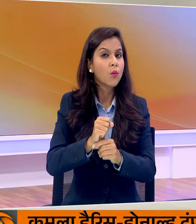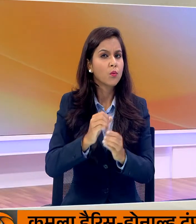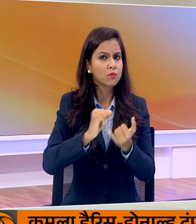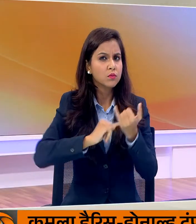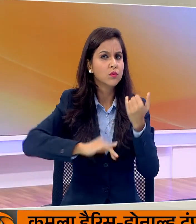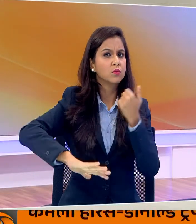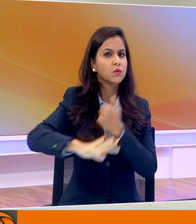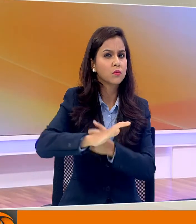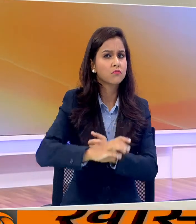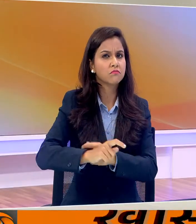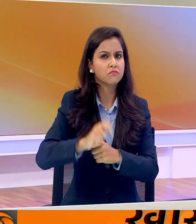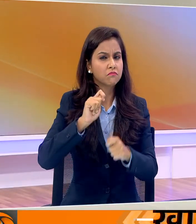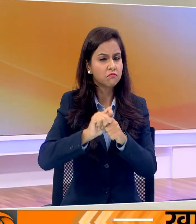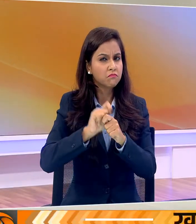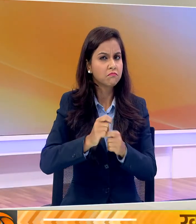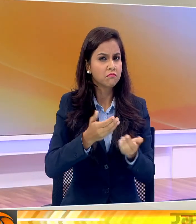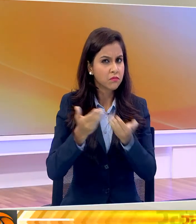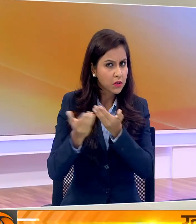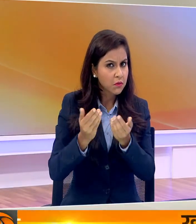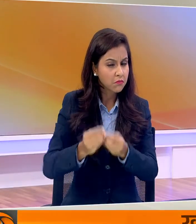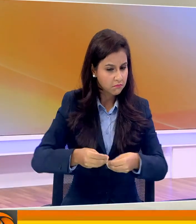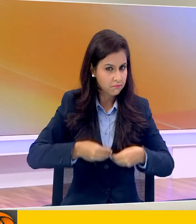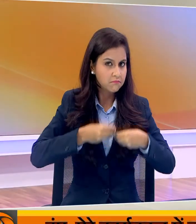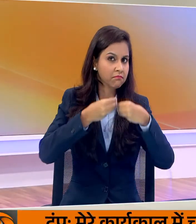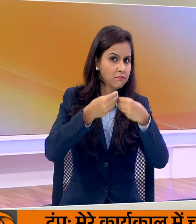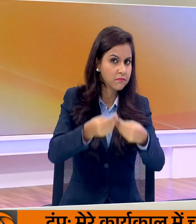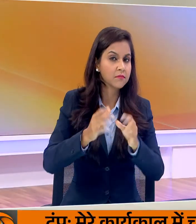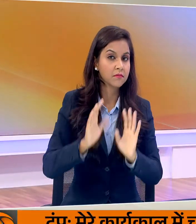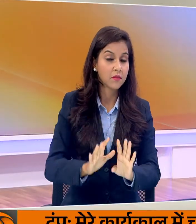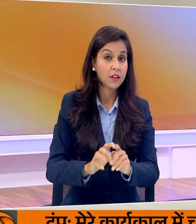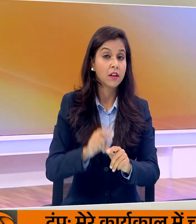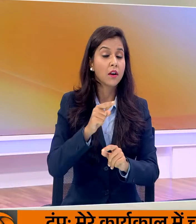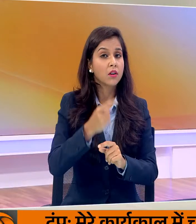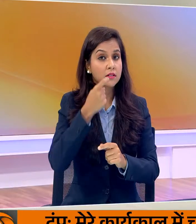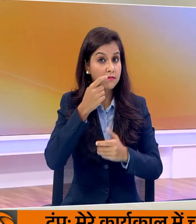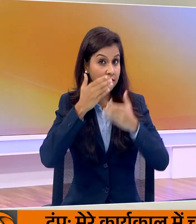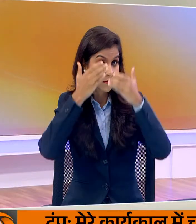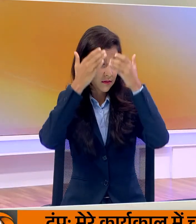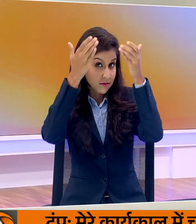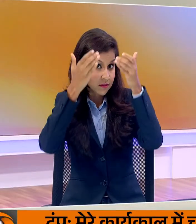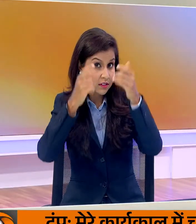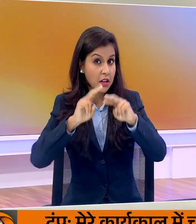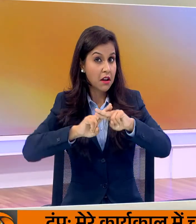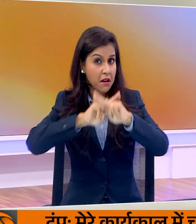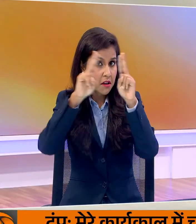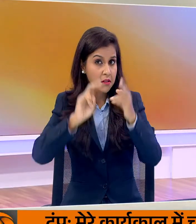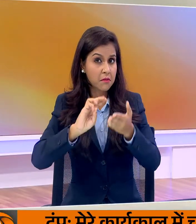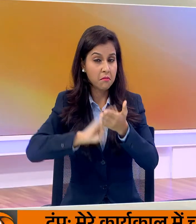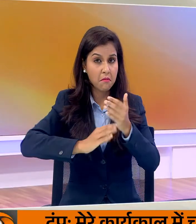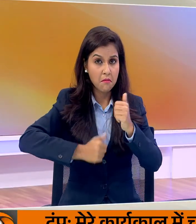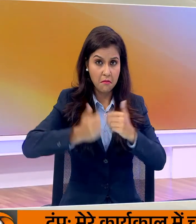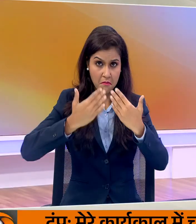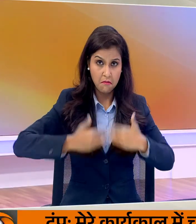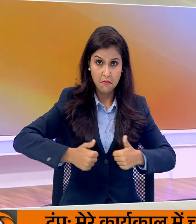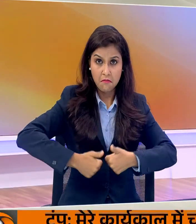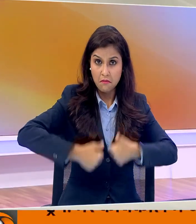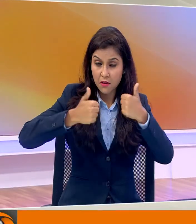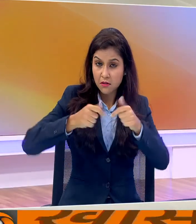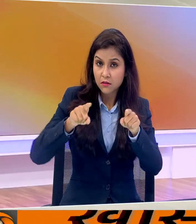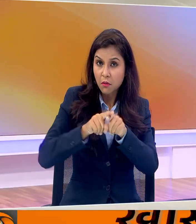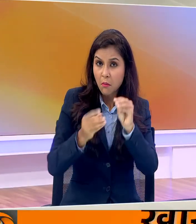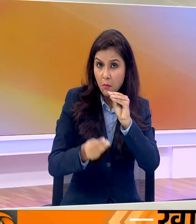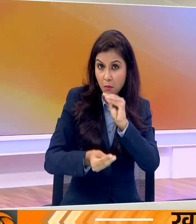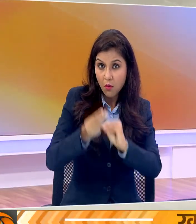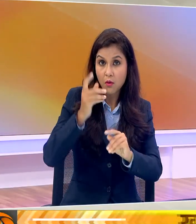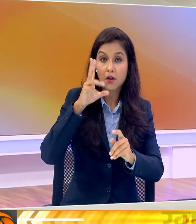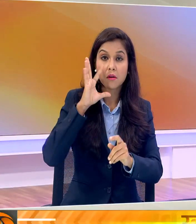के प्रति असाधारण सेवा और समर्पण का प्रदर्शन किया है। इन नर्सिंग कर्मियों की राष्ट्र के स्वास्थ्य और तंदुरुस्ती को बढ़ाने में महत्वपूर्ण भूमिका